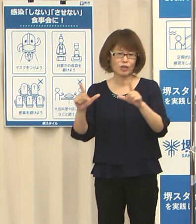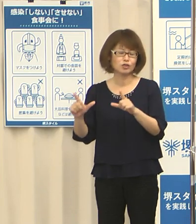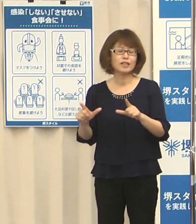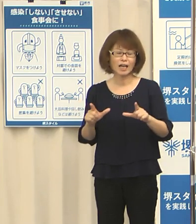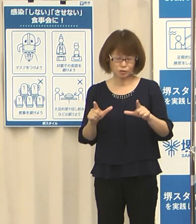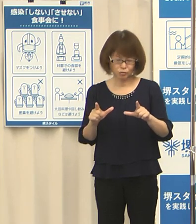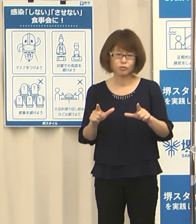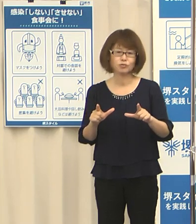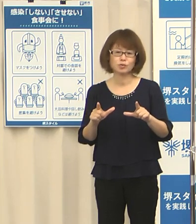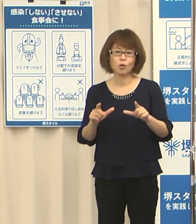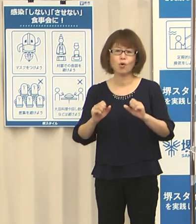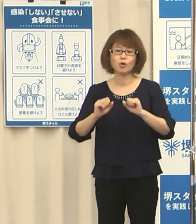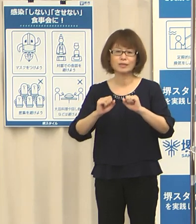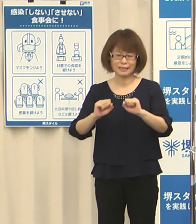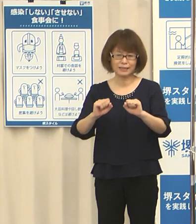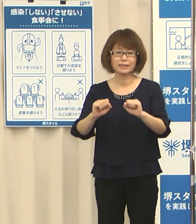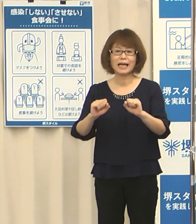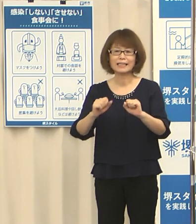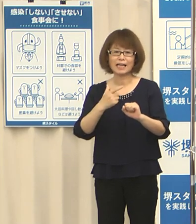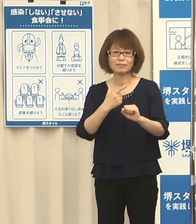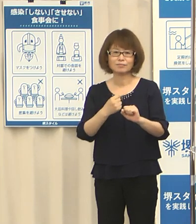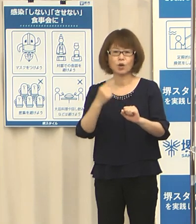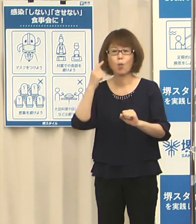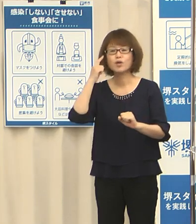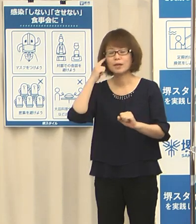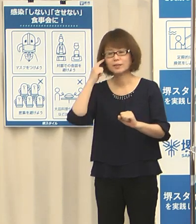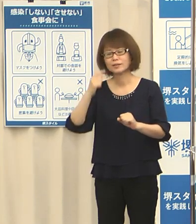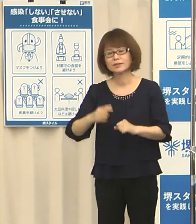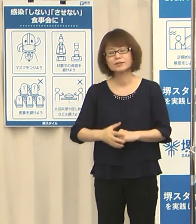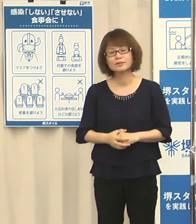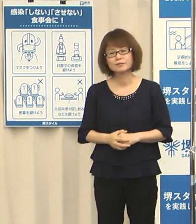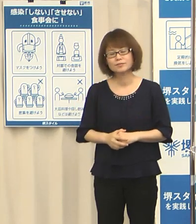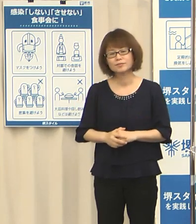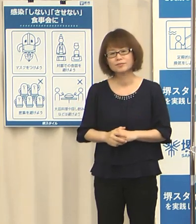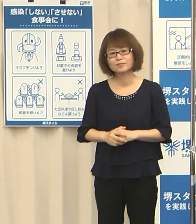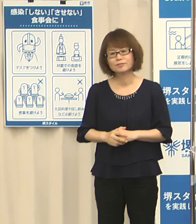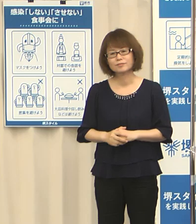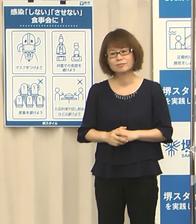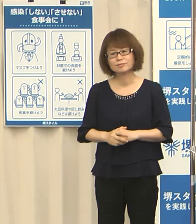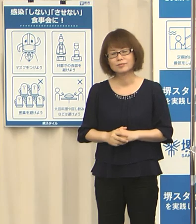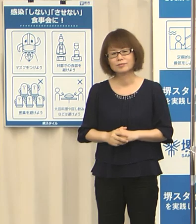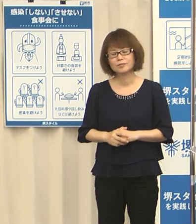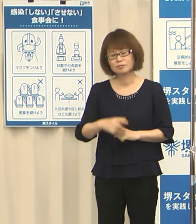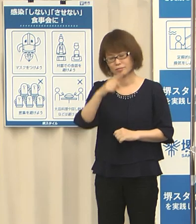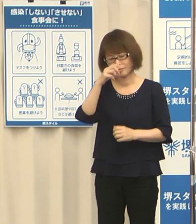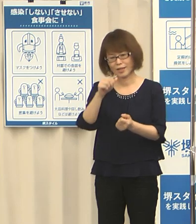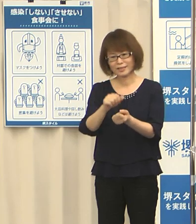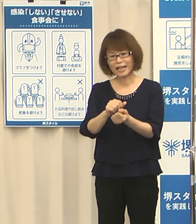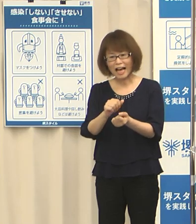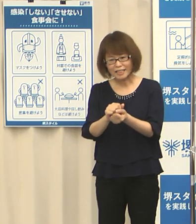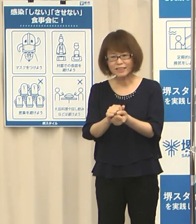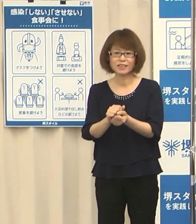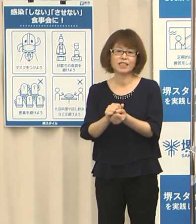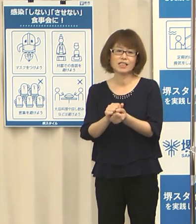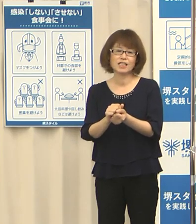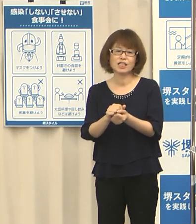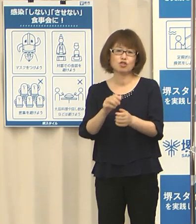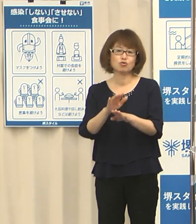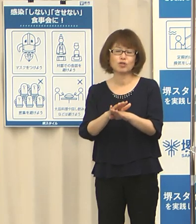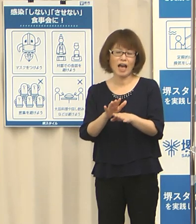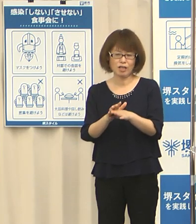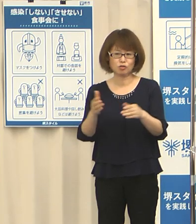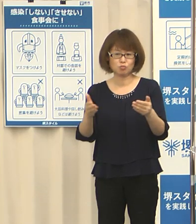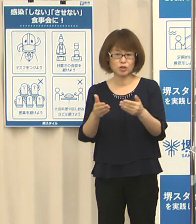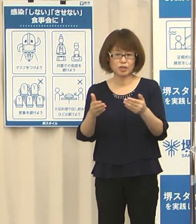確立したいという思いを持っております。この堺スタイルビジネスコンテスト、以前も記者会見で